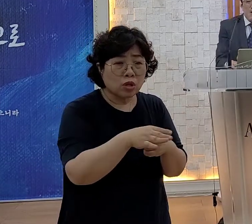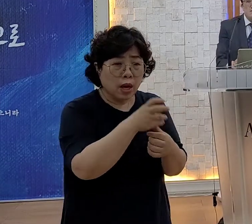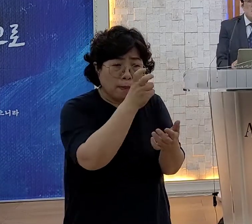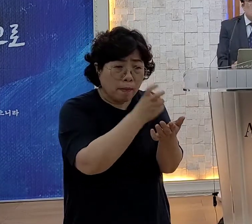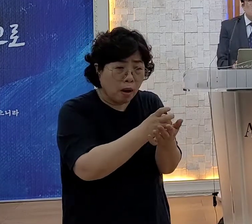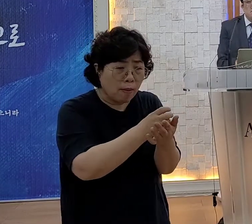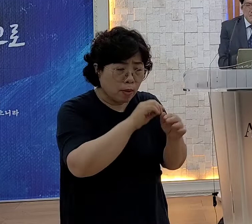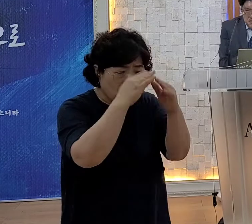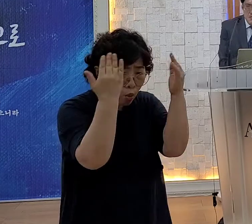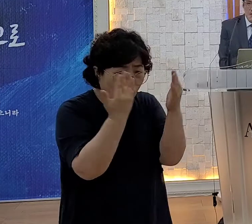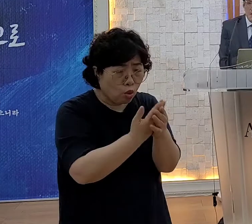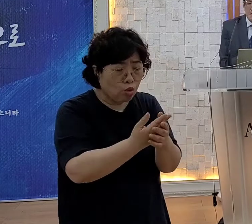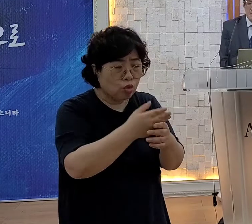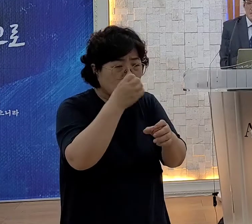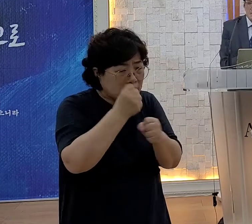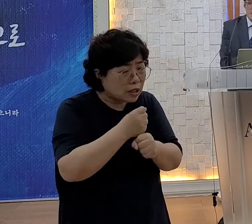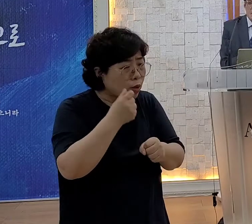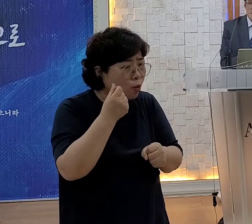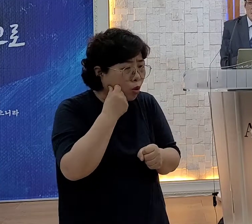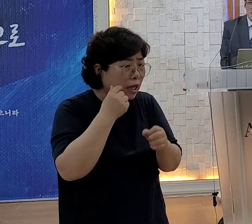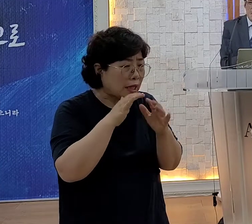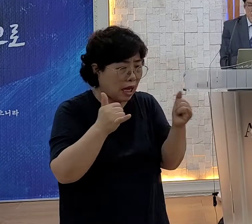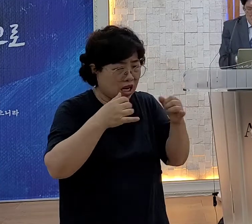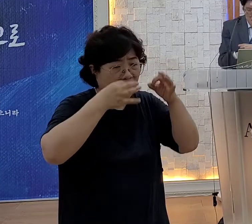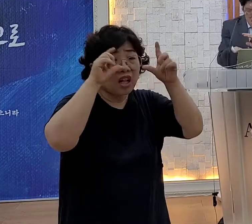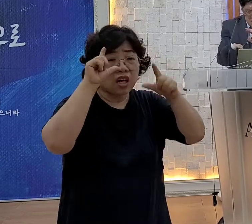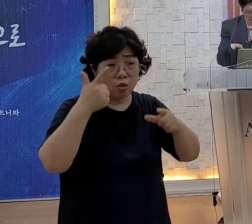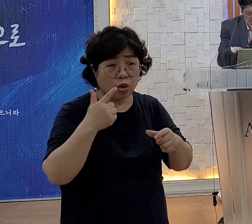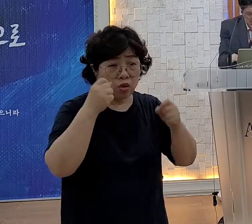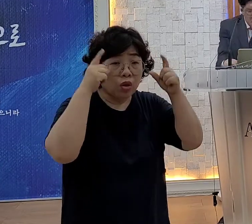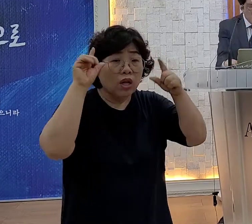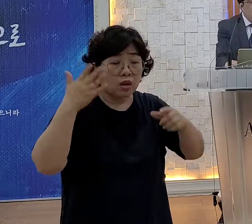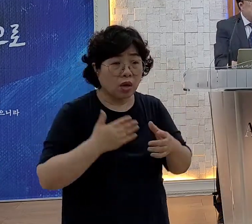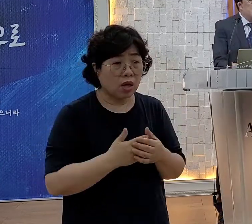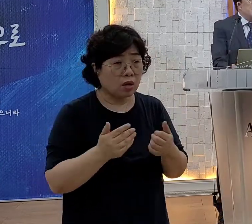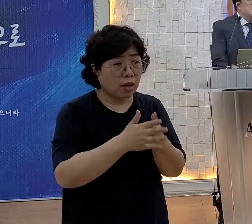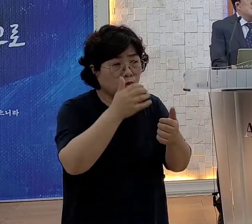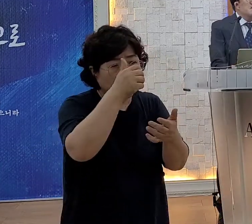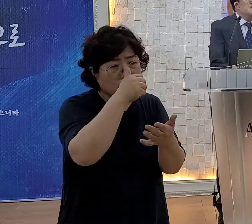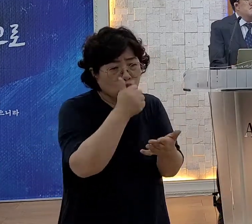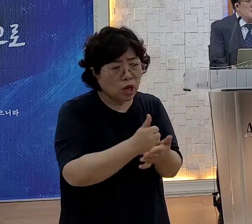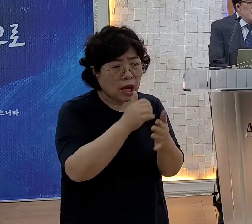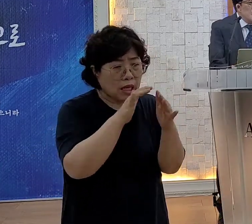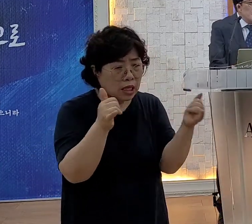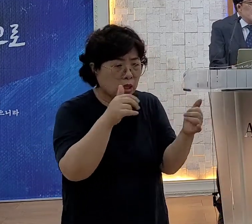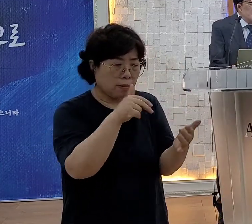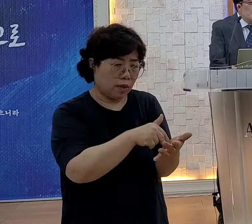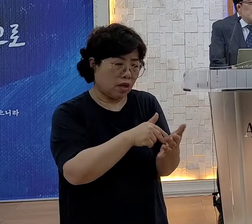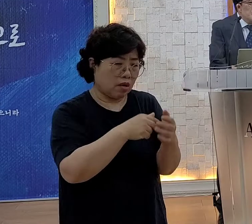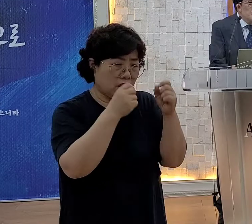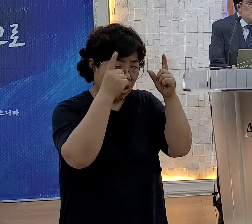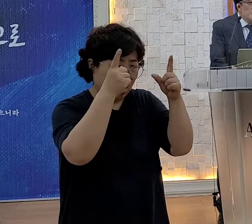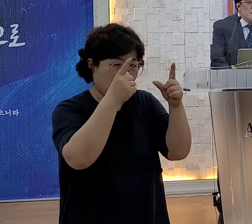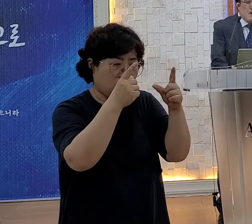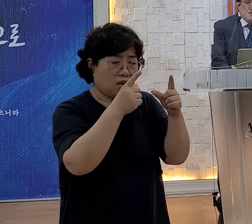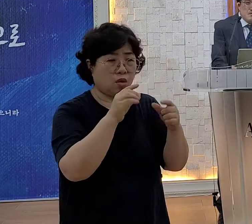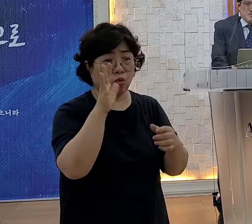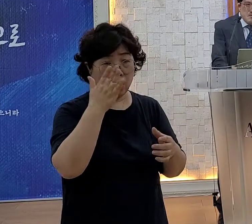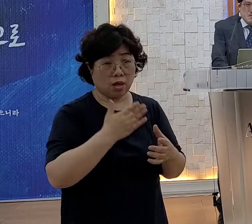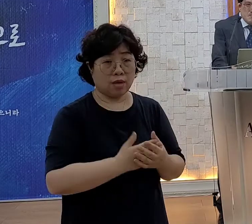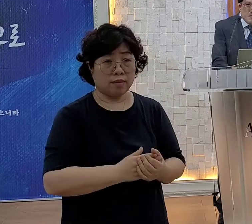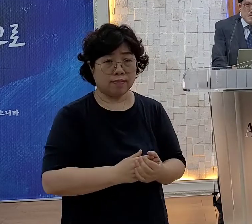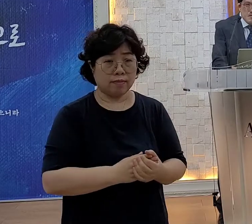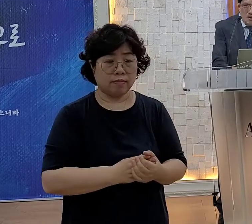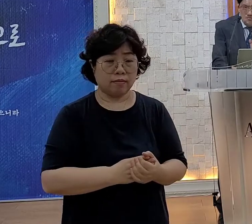율법을 다 지킬 수 없는 자다. 그래서 우리는 죄인이다 라는 것을 깨달을 뿐이다. 여러분 이